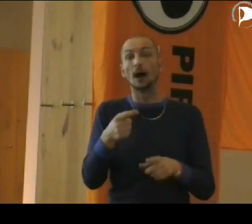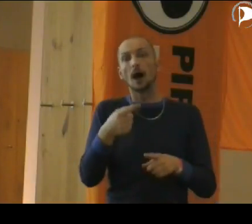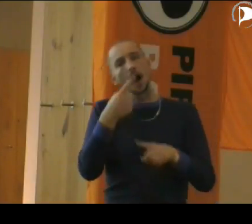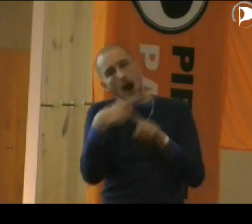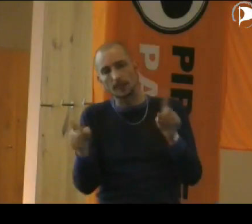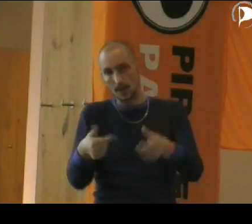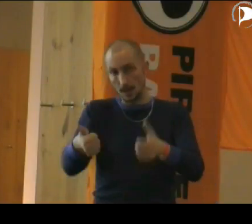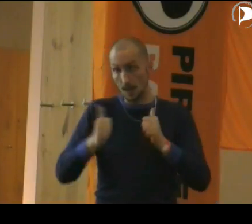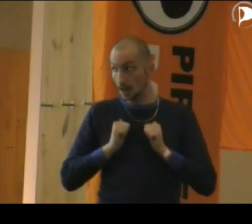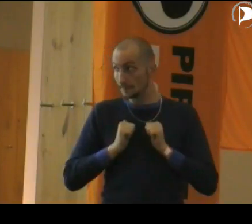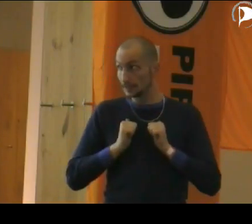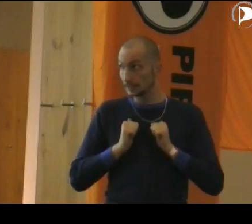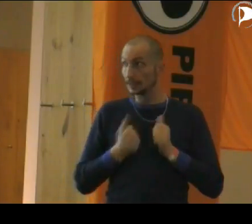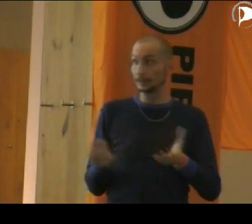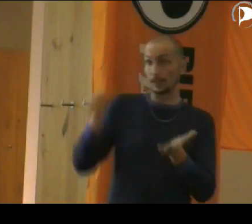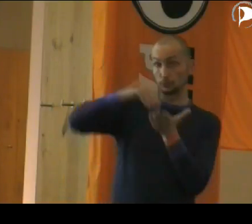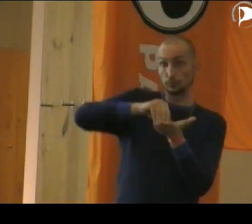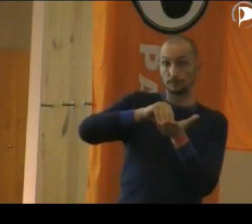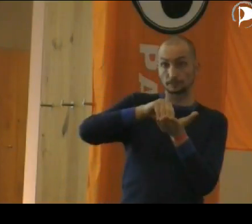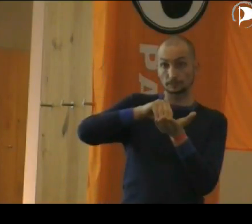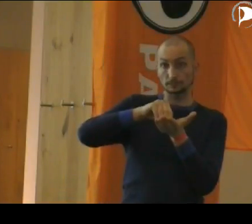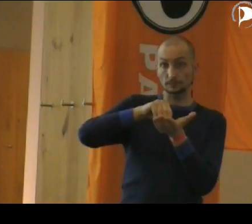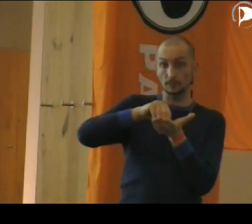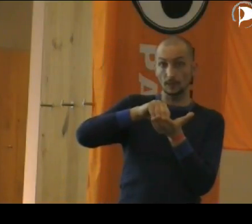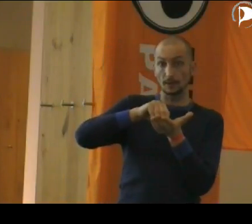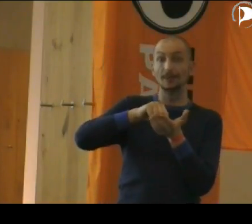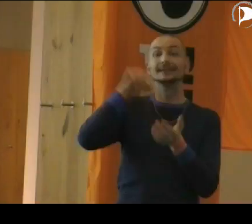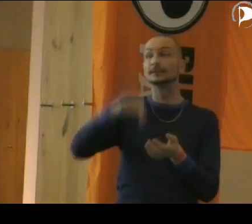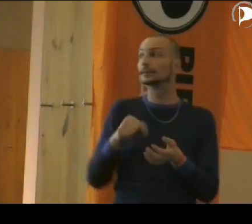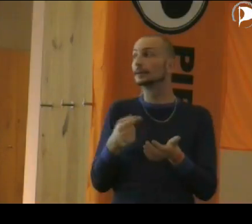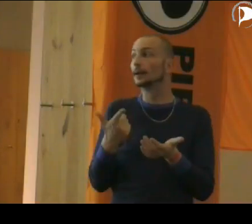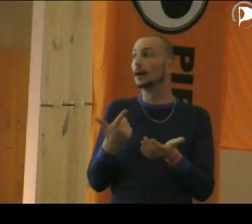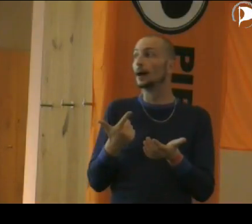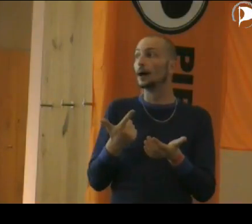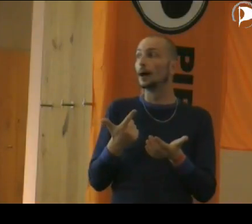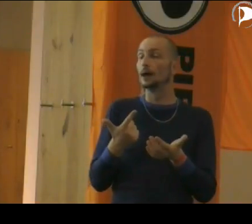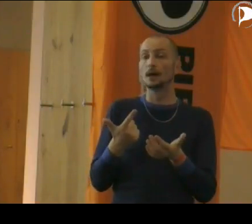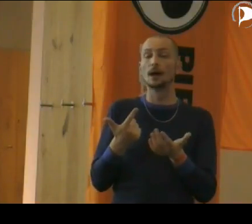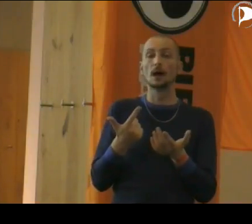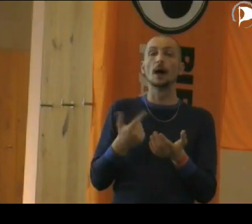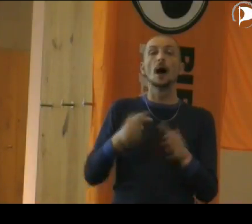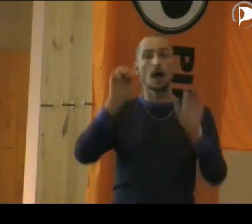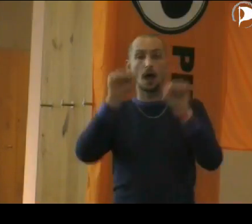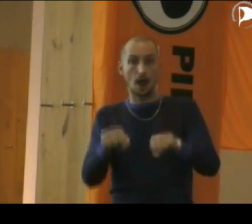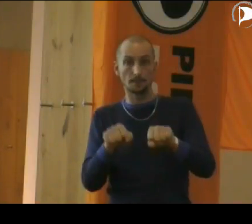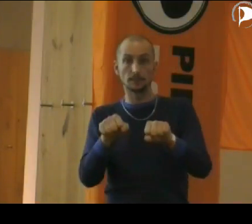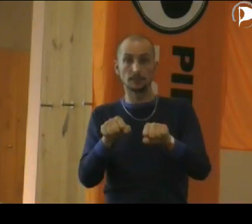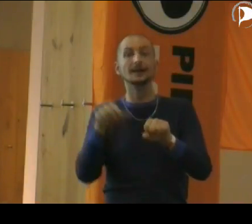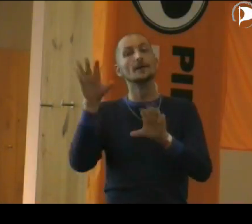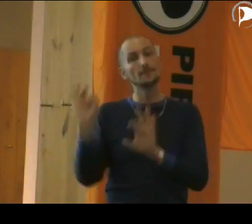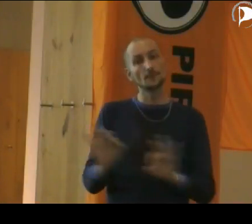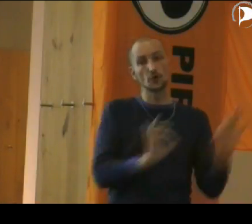jeden fall hin zu ziehen und ich im sinne der ausübung des amtes für zu machen und